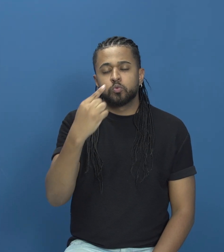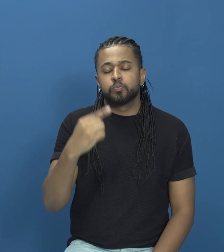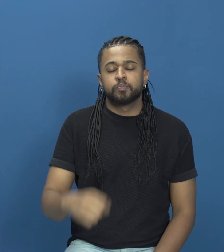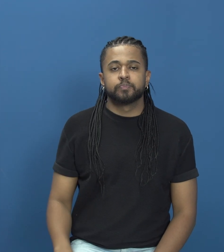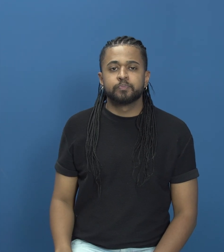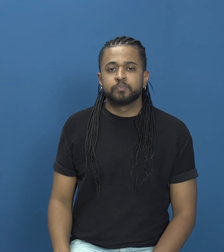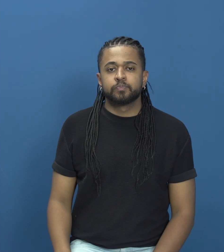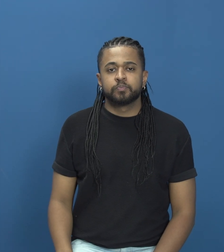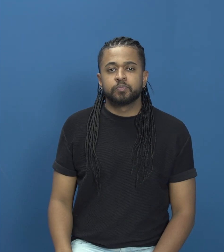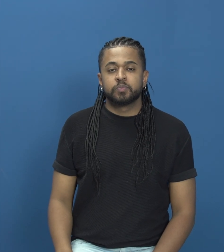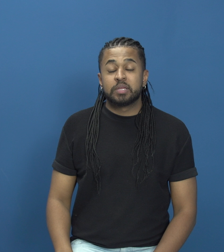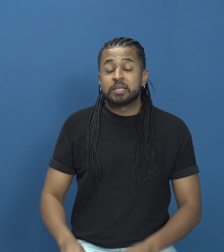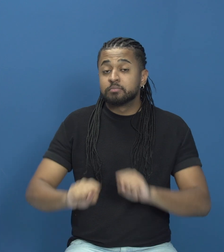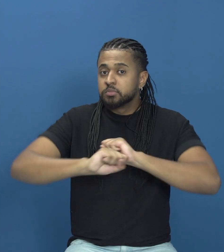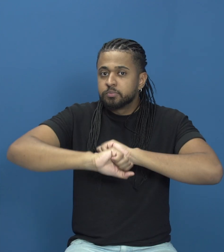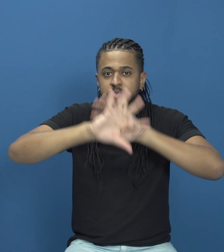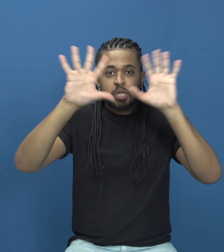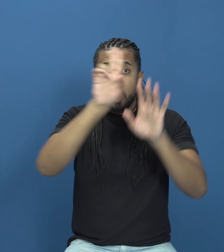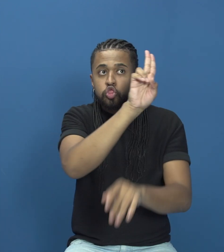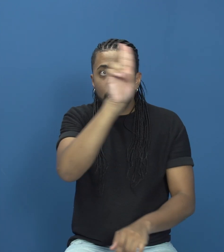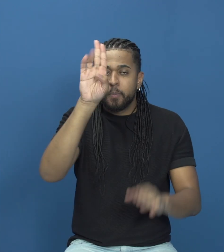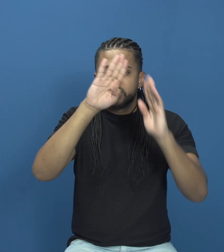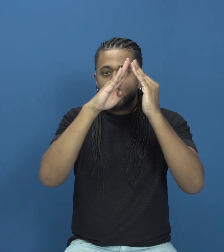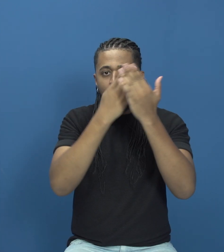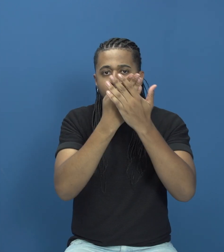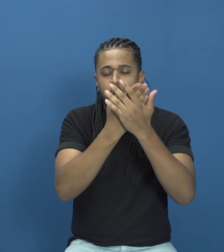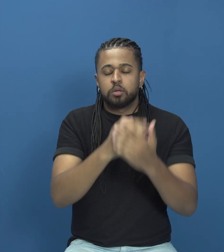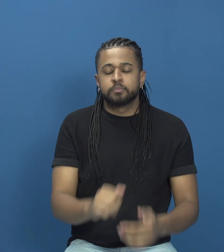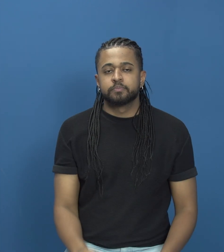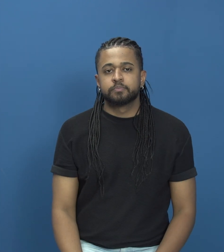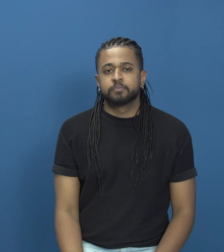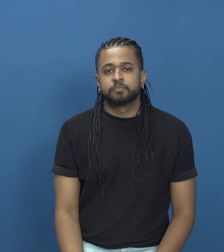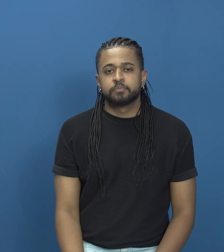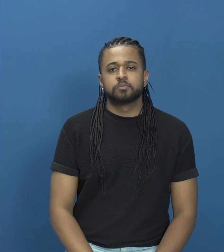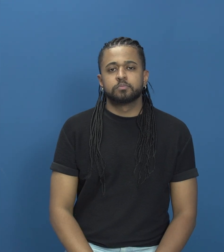9.4.1. Explicitar o nome da escola.